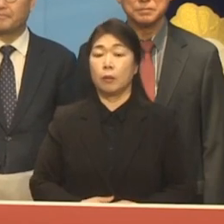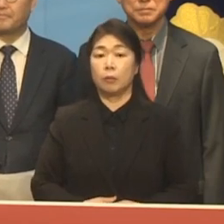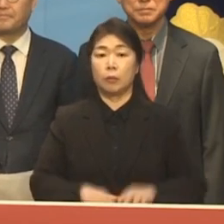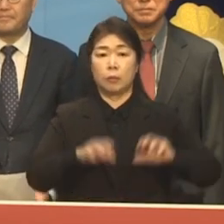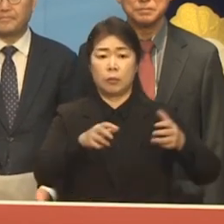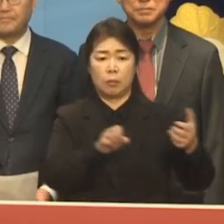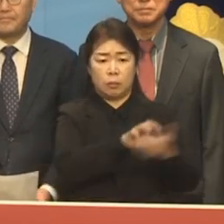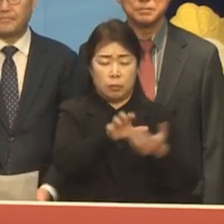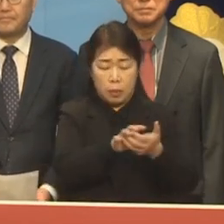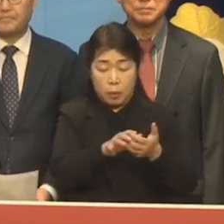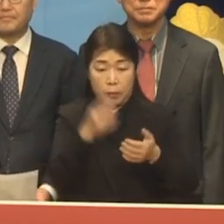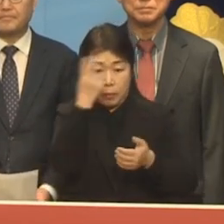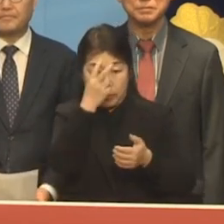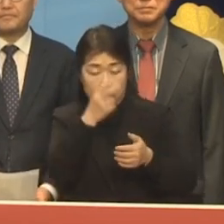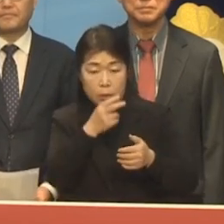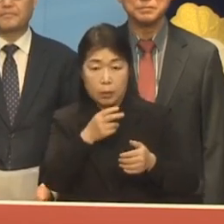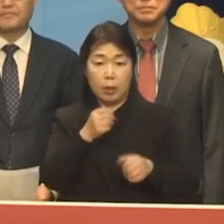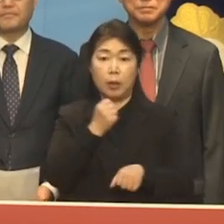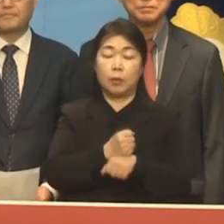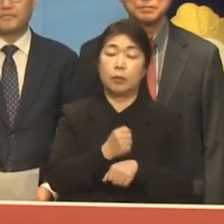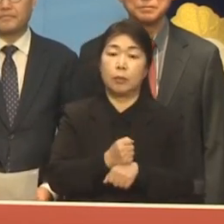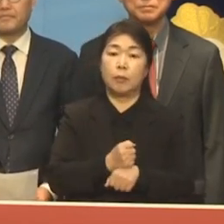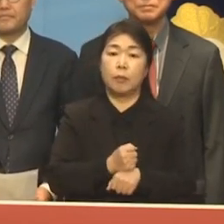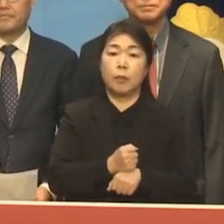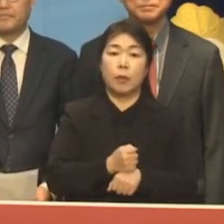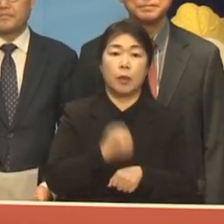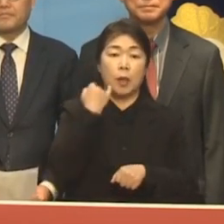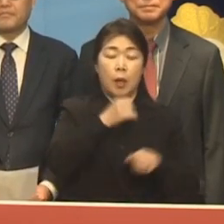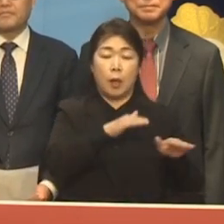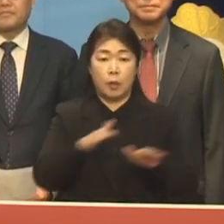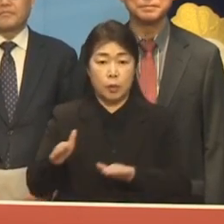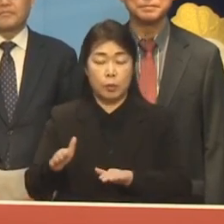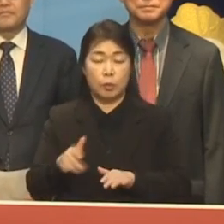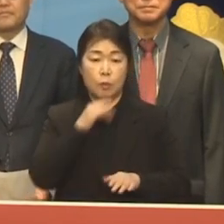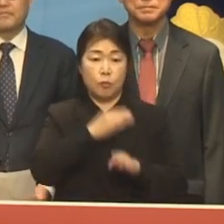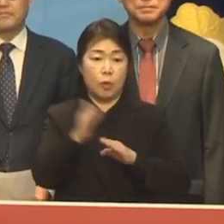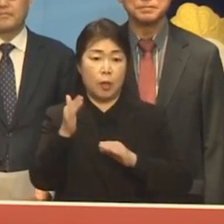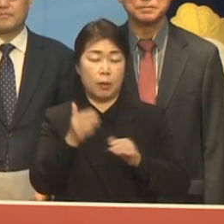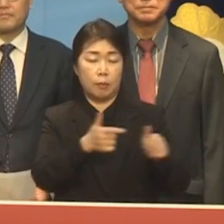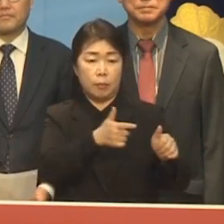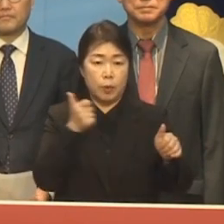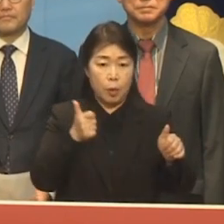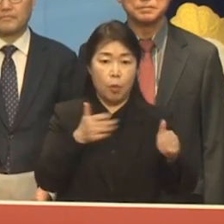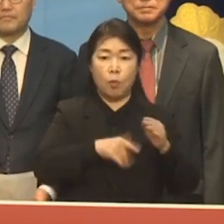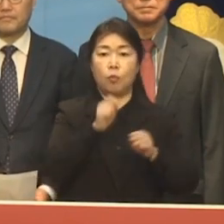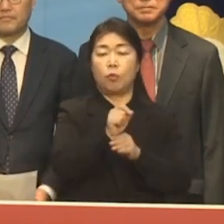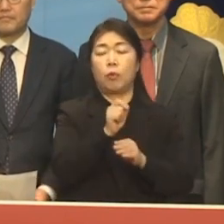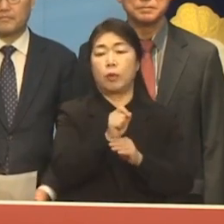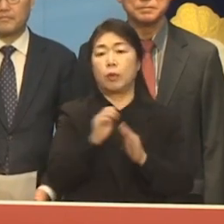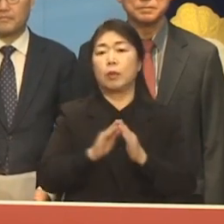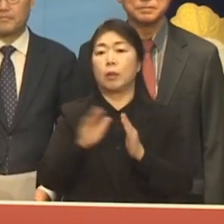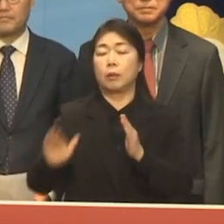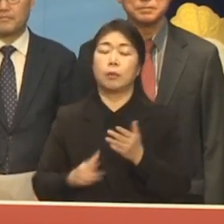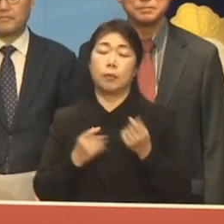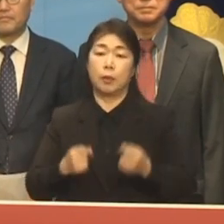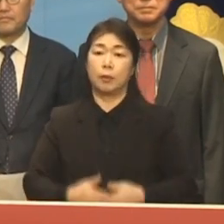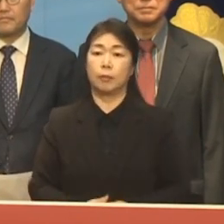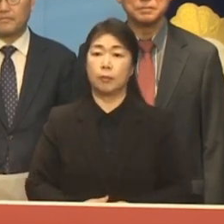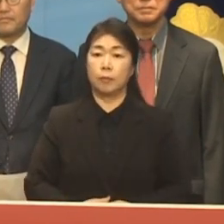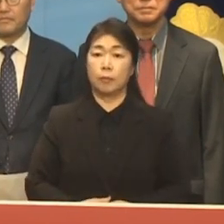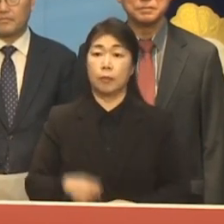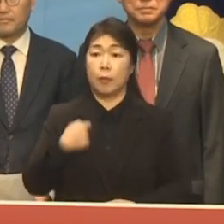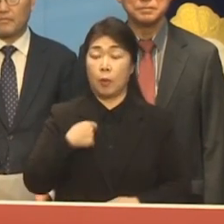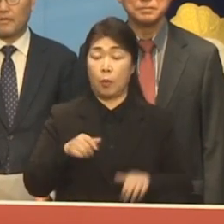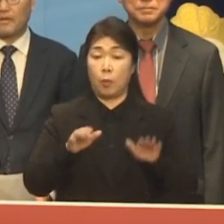국정농단을 밝히는 해수부 북한 피격 공무원 월북조작 국정조사 요구입니다. 저는